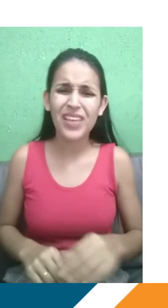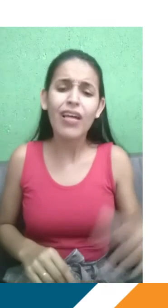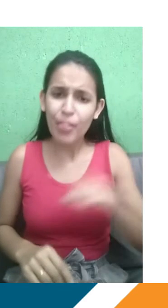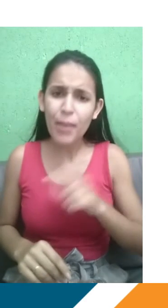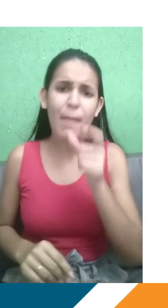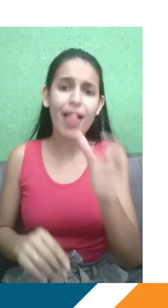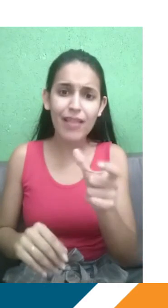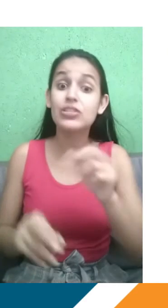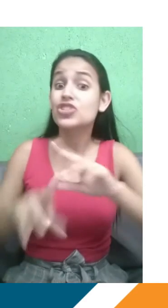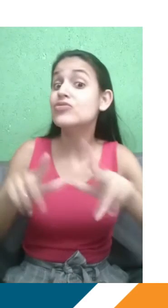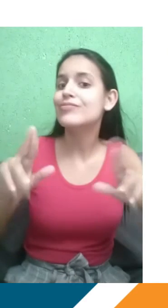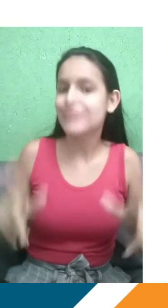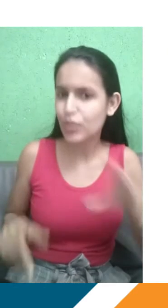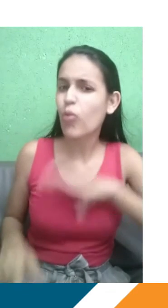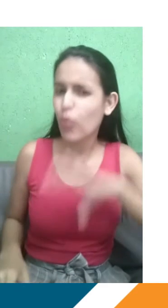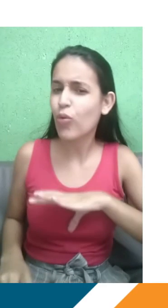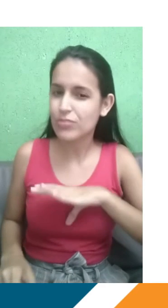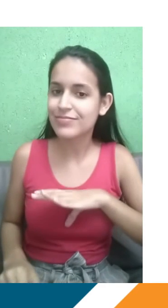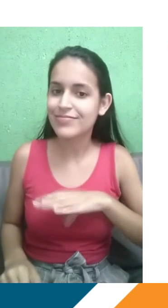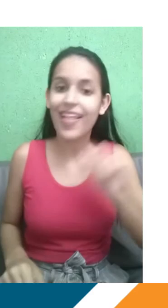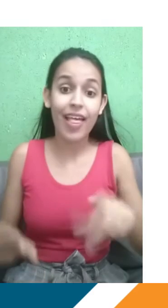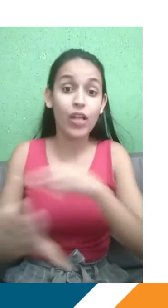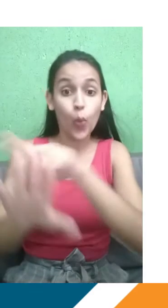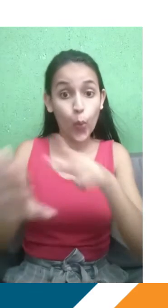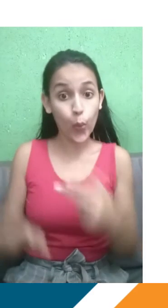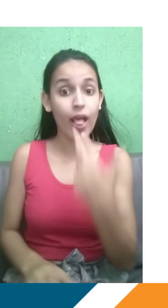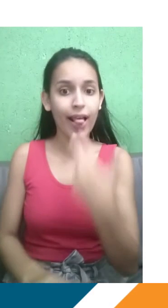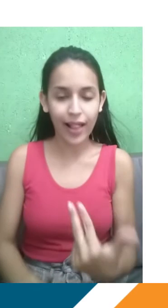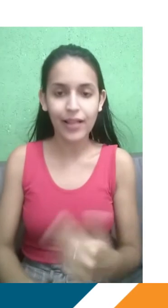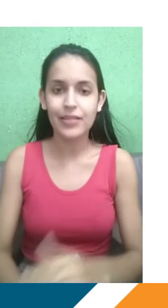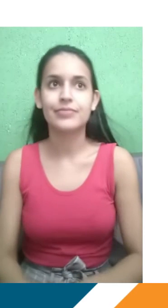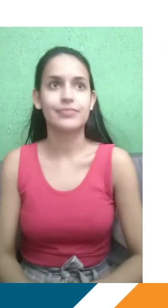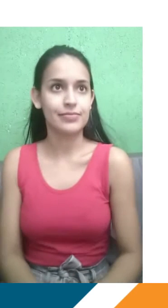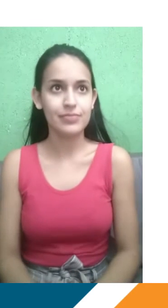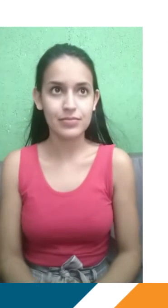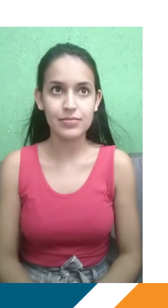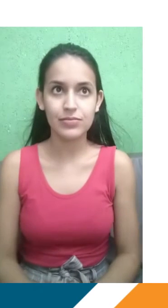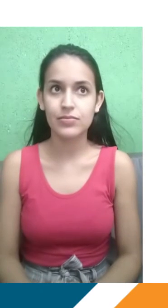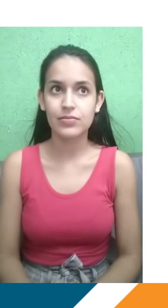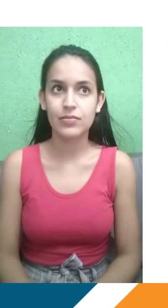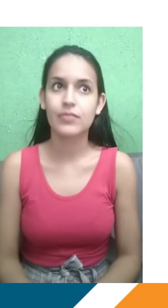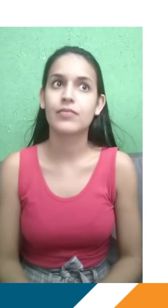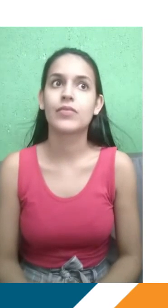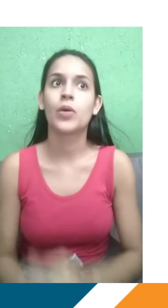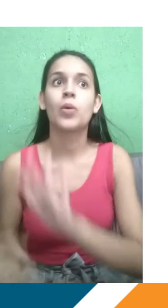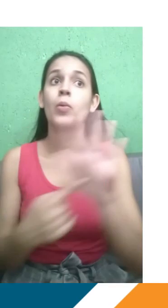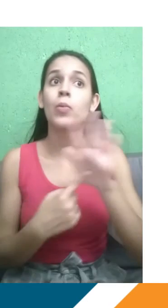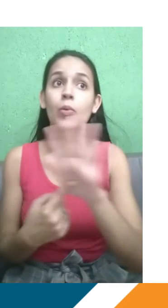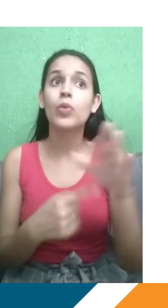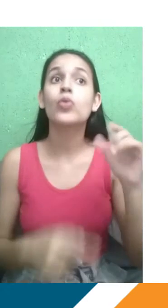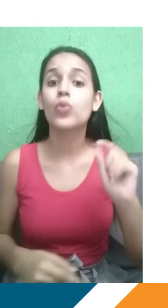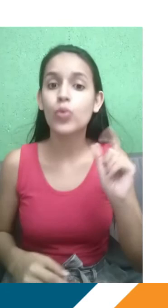o léxico. No texto, é resultado de uma mesma regra a pronúncia das palavras vorta